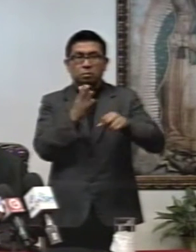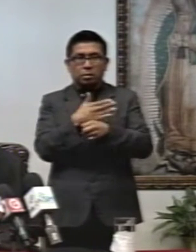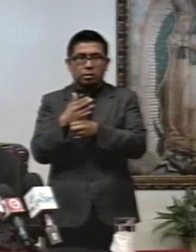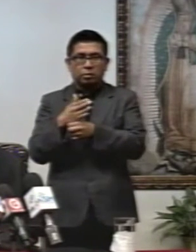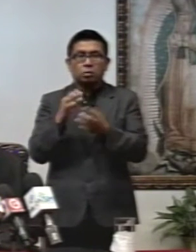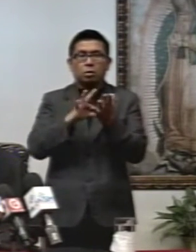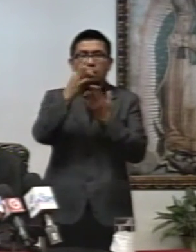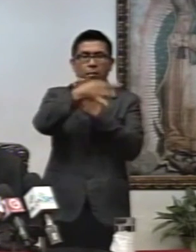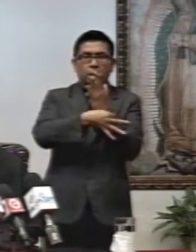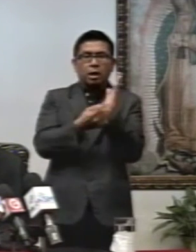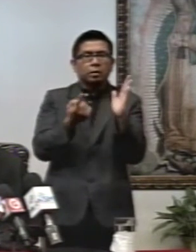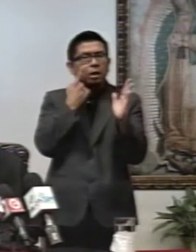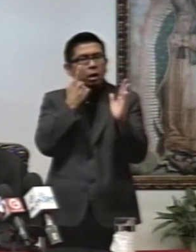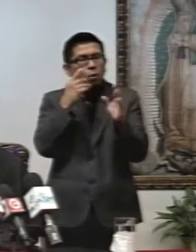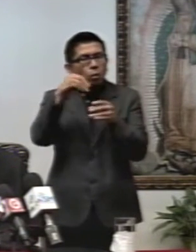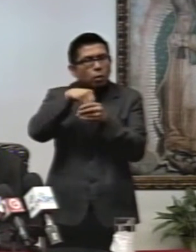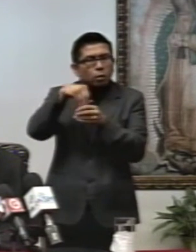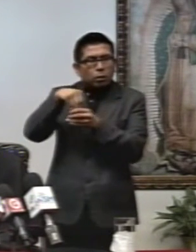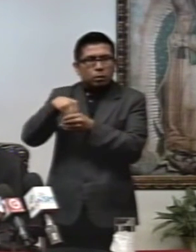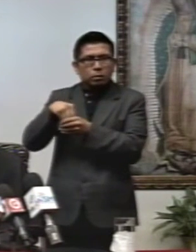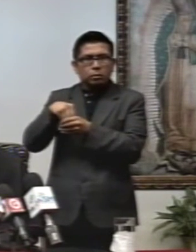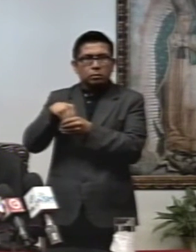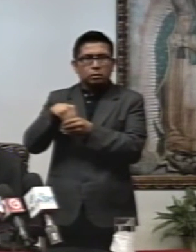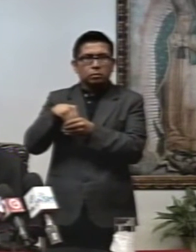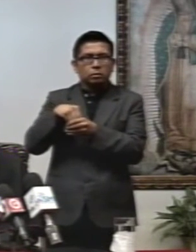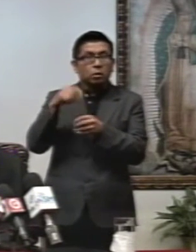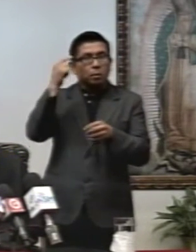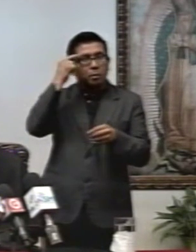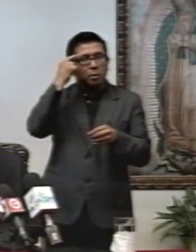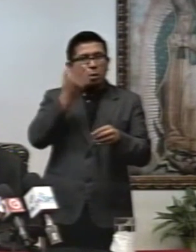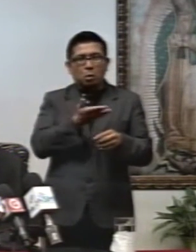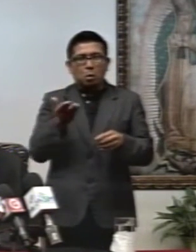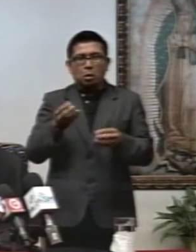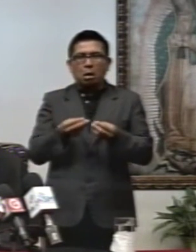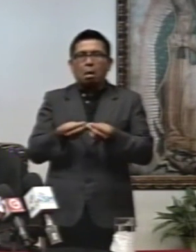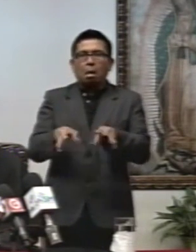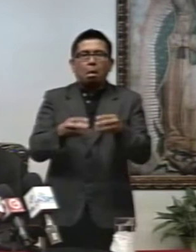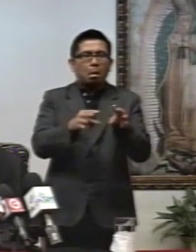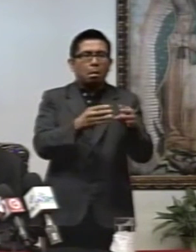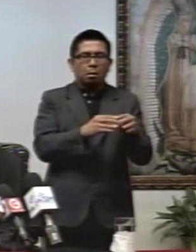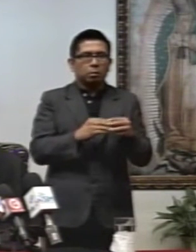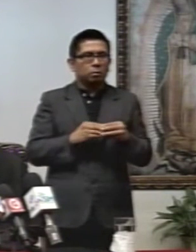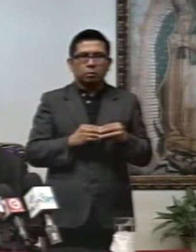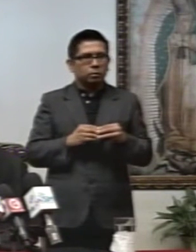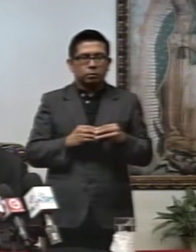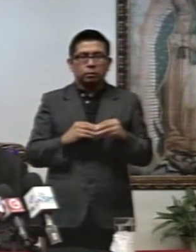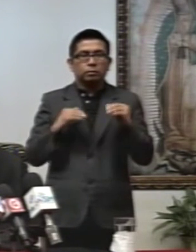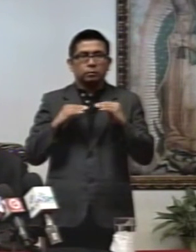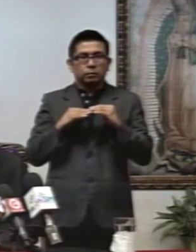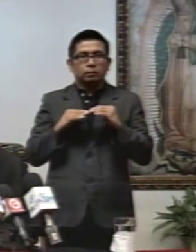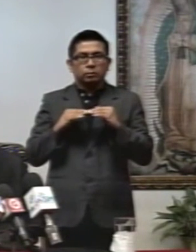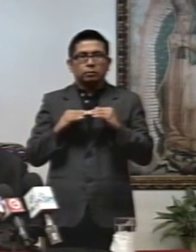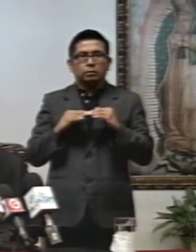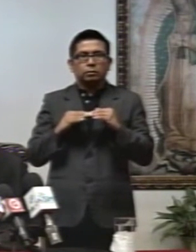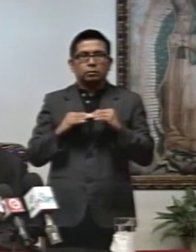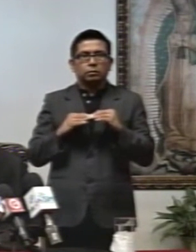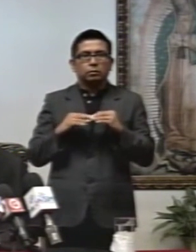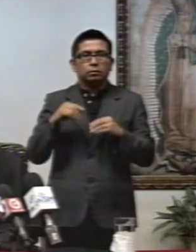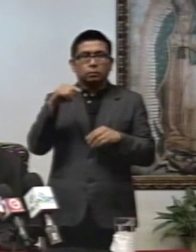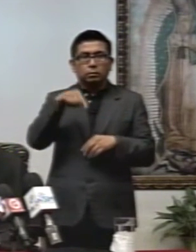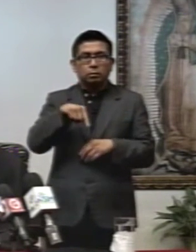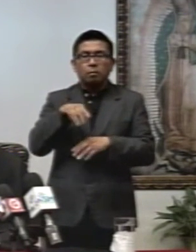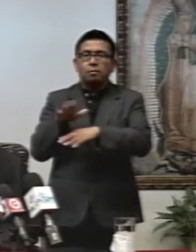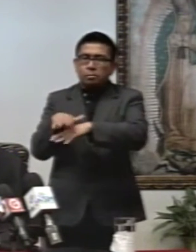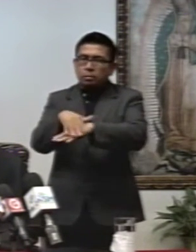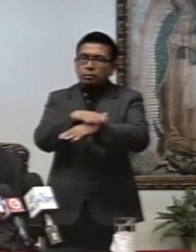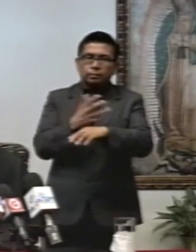de austeridad lo ha llamado, no estar gastando en cosas que se consideran innecesarias. Y también tal vez, arzobispo, el llamado a los demás